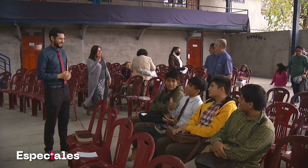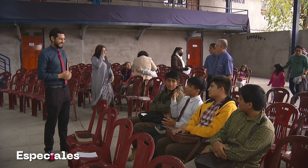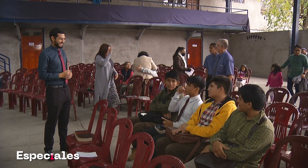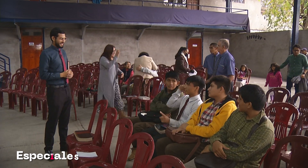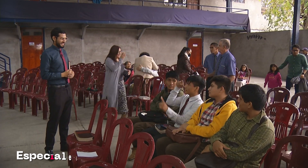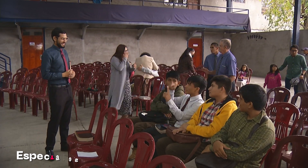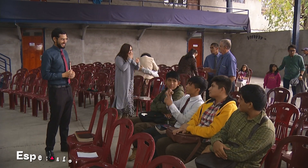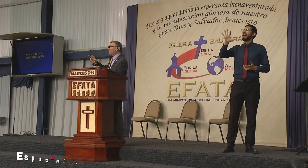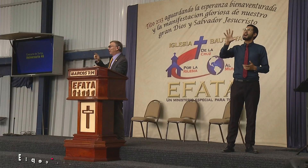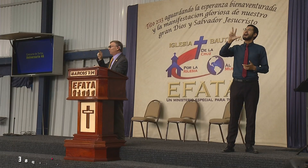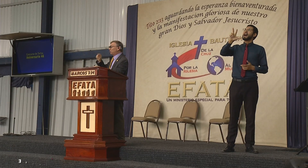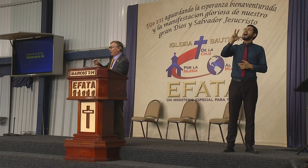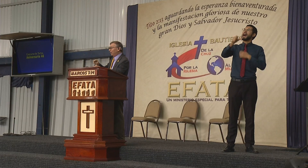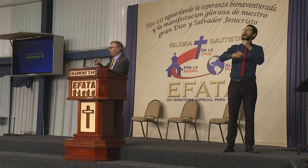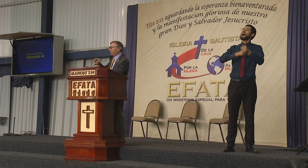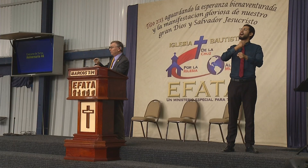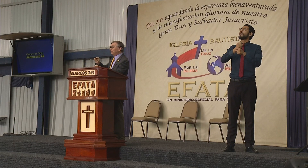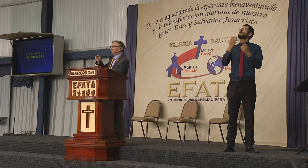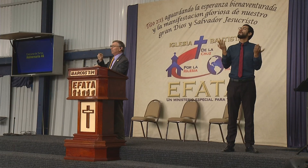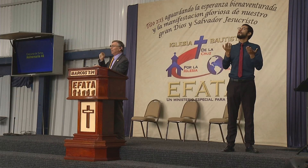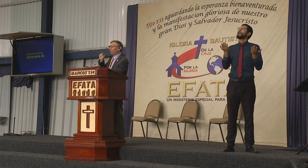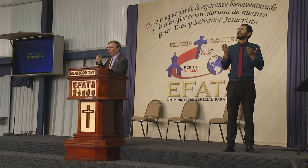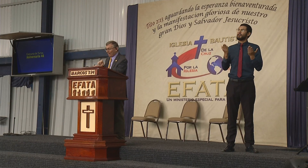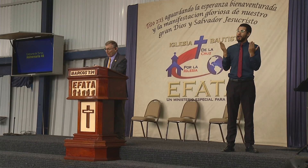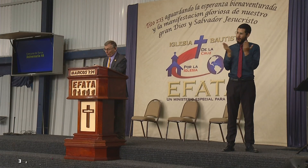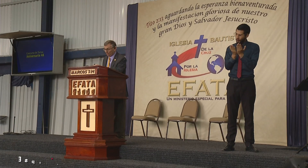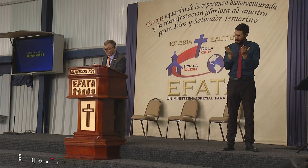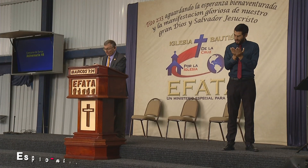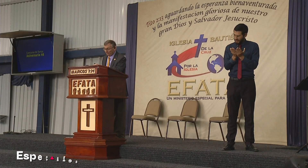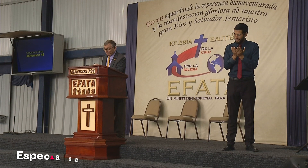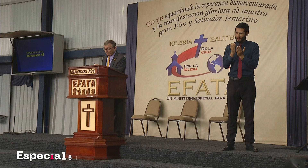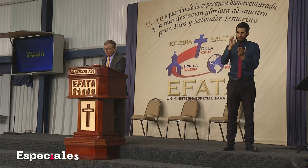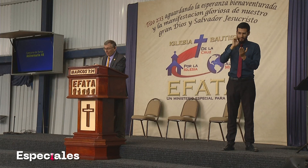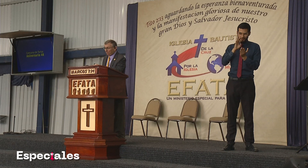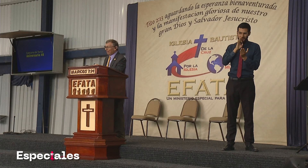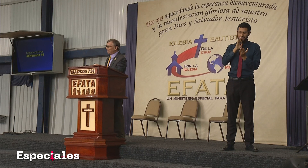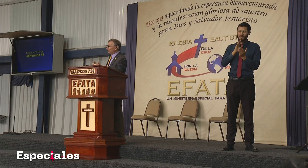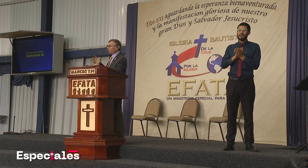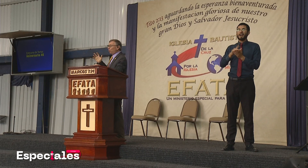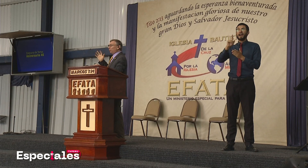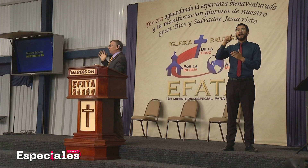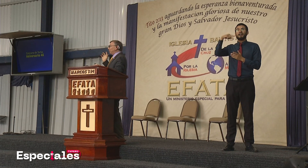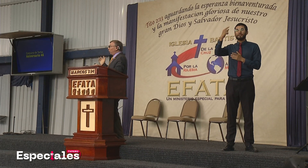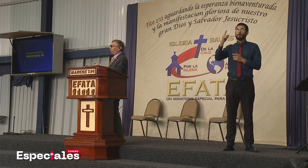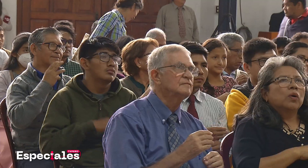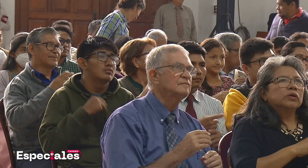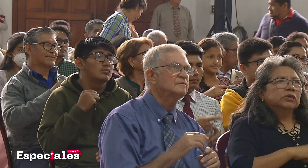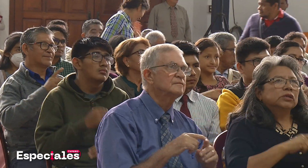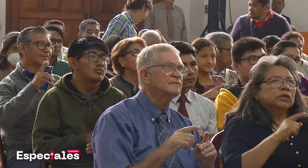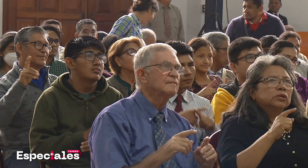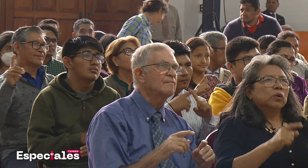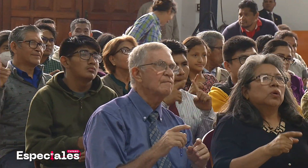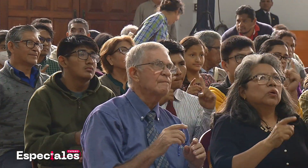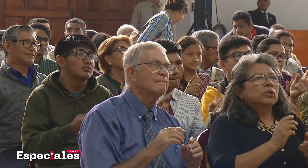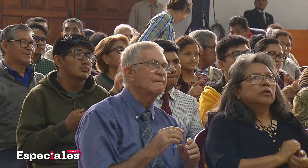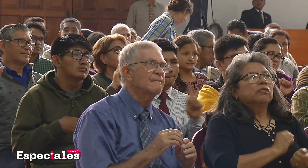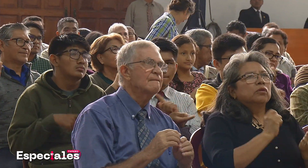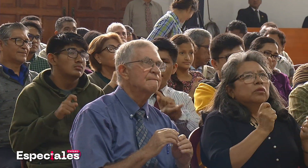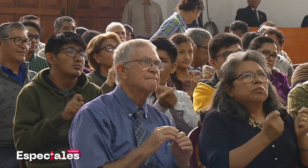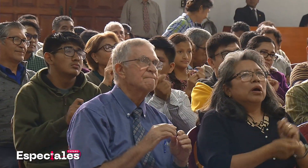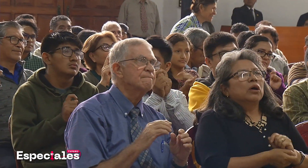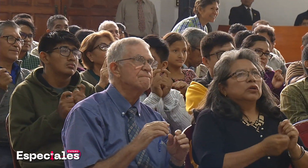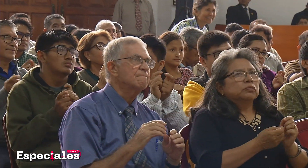el nexo de comunicación para que cerca de 70 personas sordas, entre niños, jóvenes y adultos mayores,